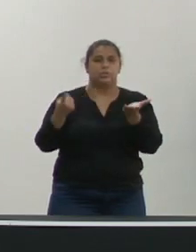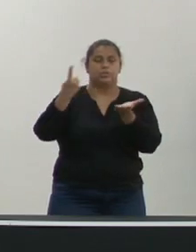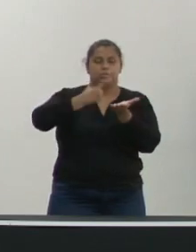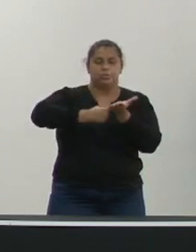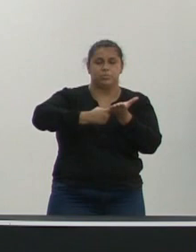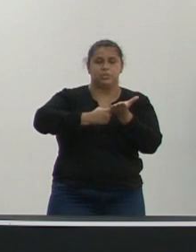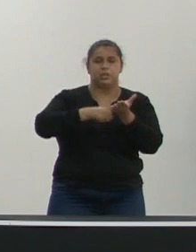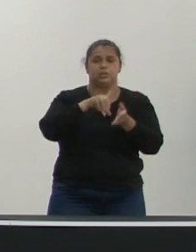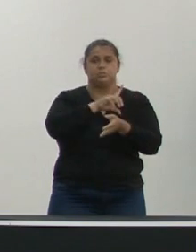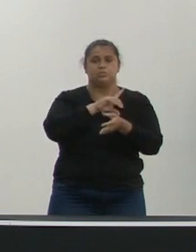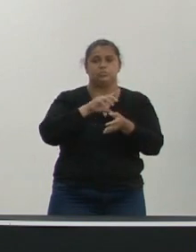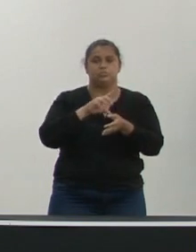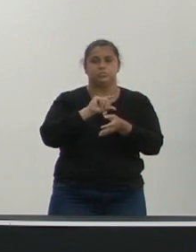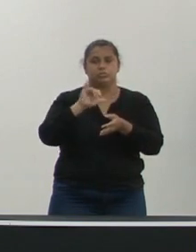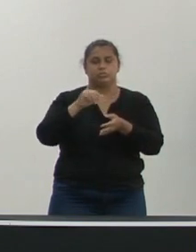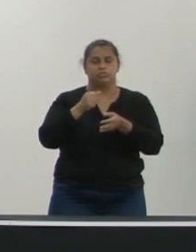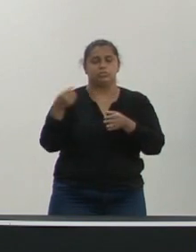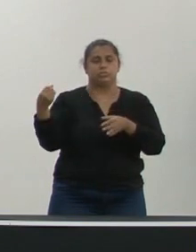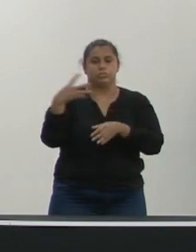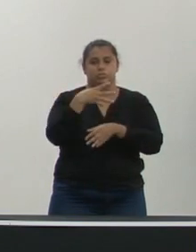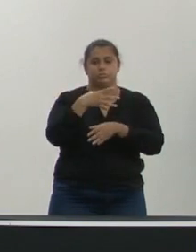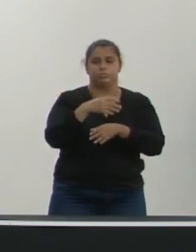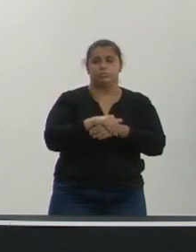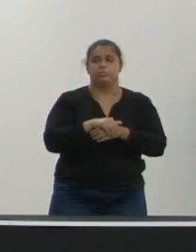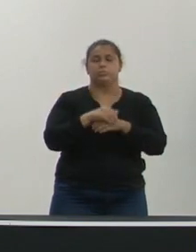todos e um bom dia.